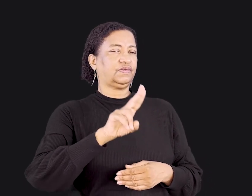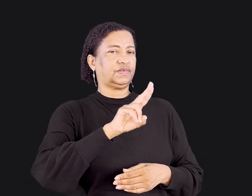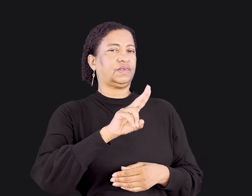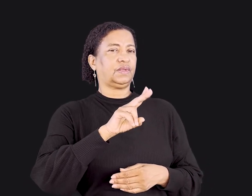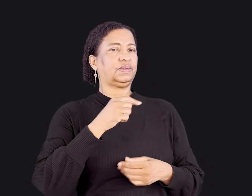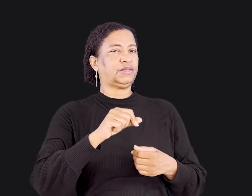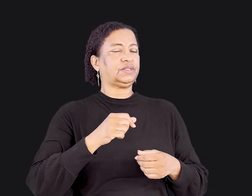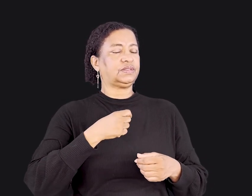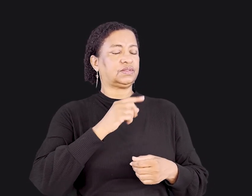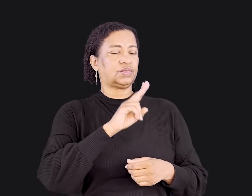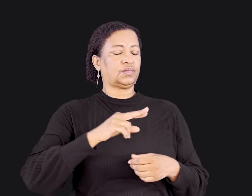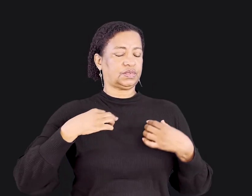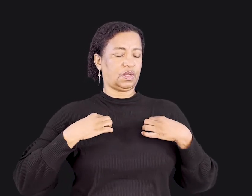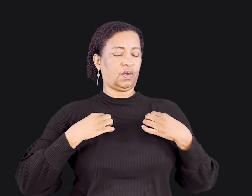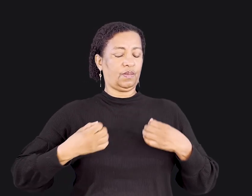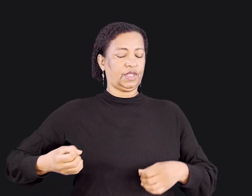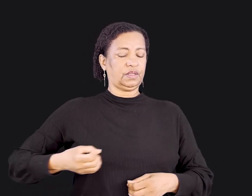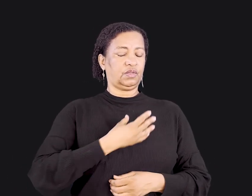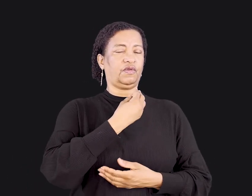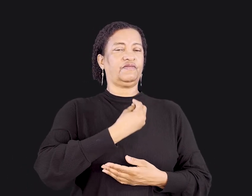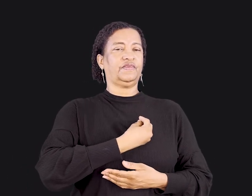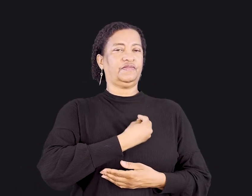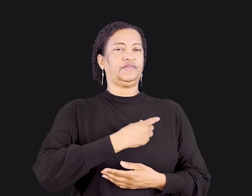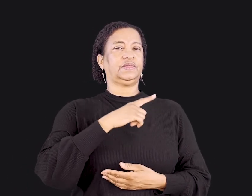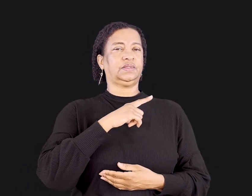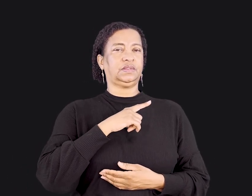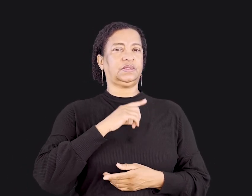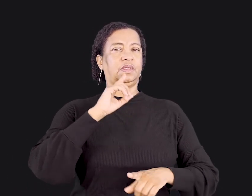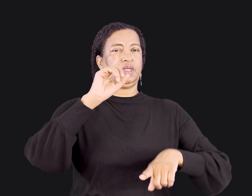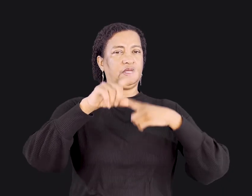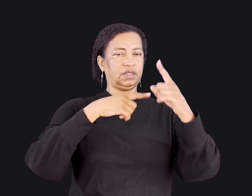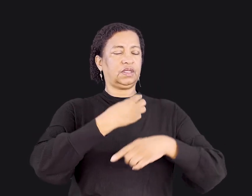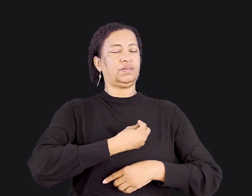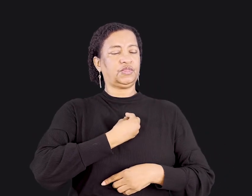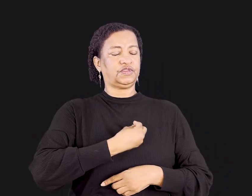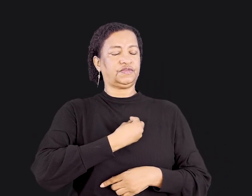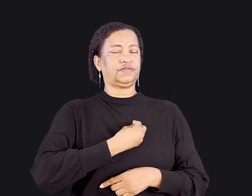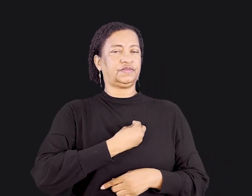nova vida que têm. E depois, vivam essa vida.